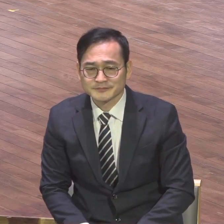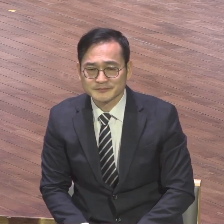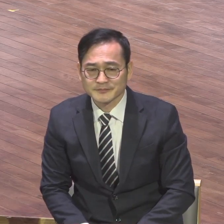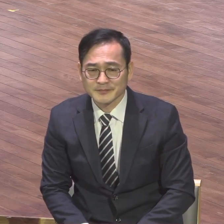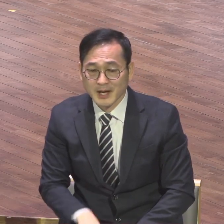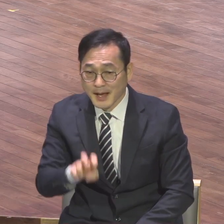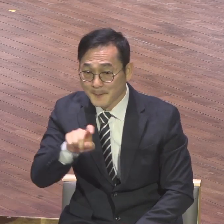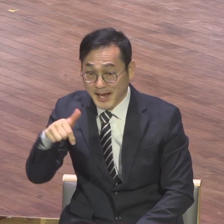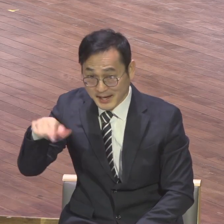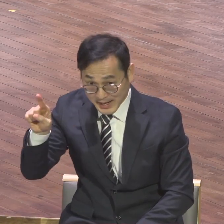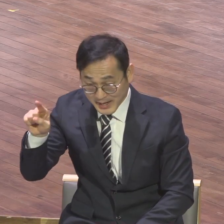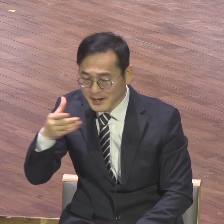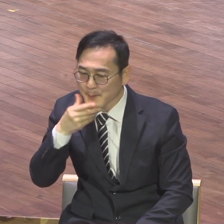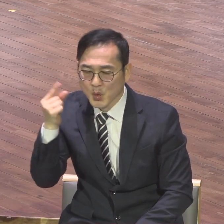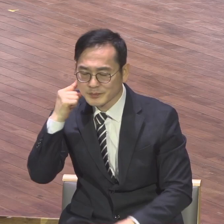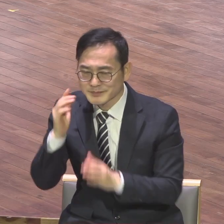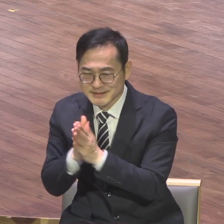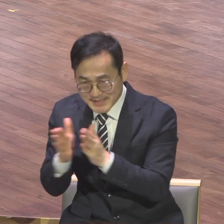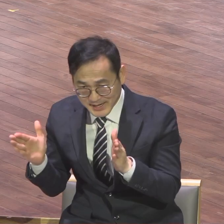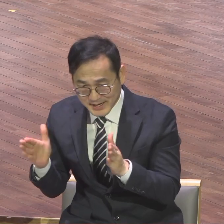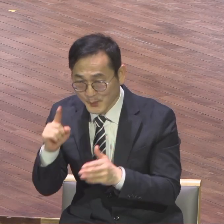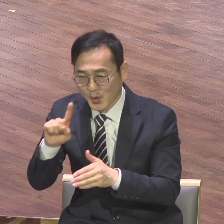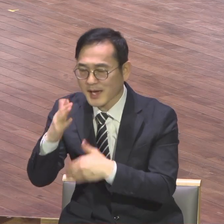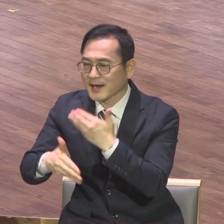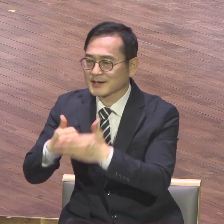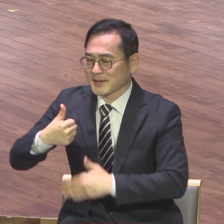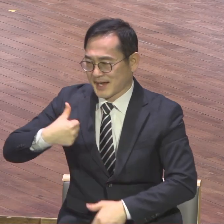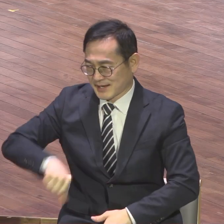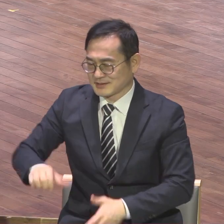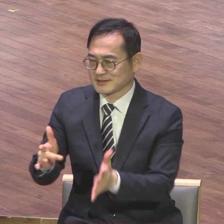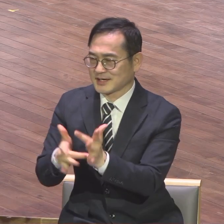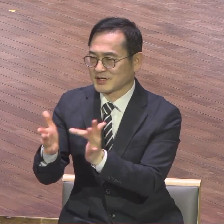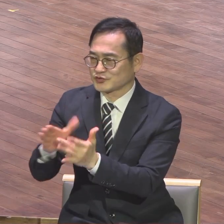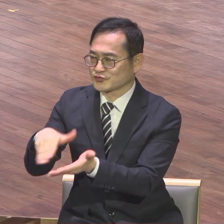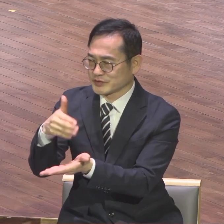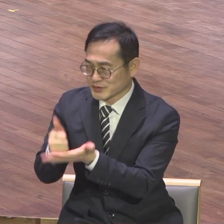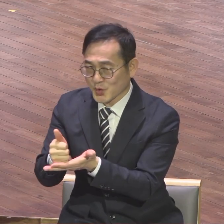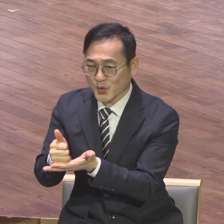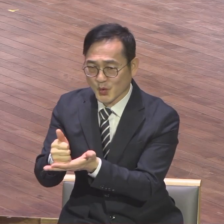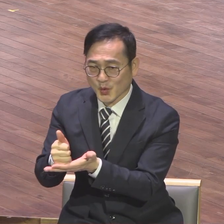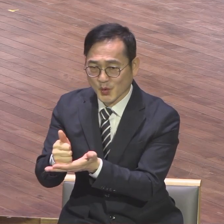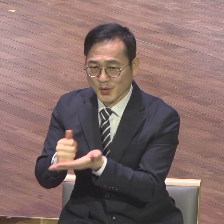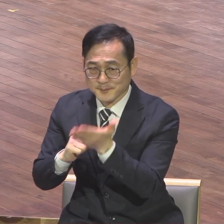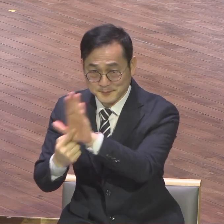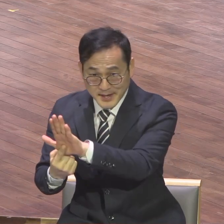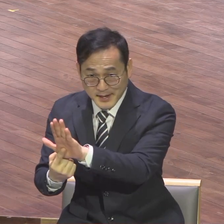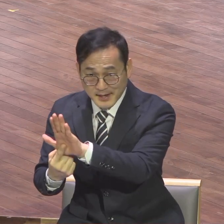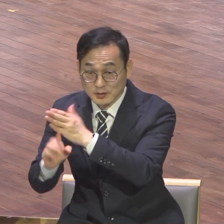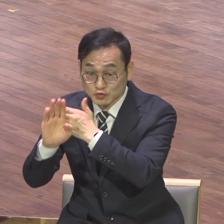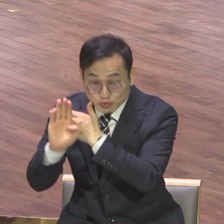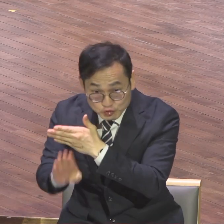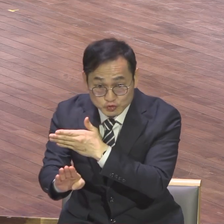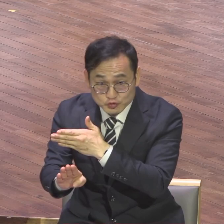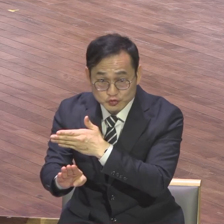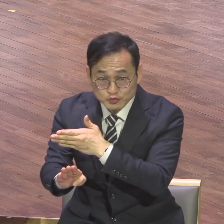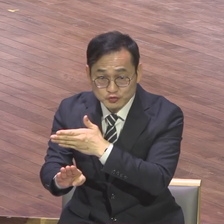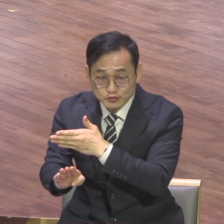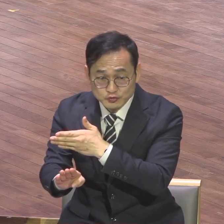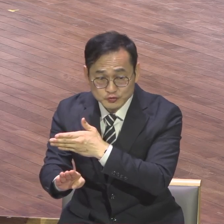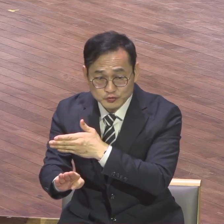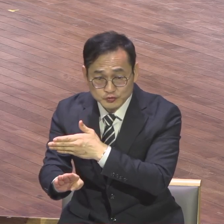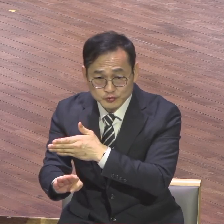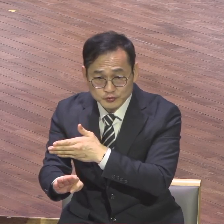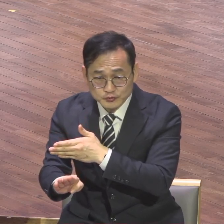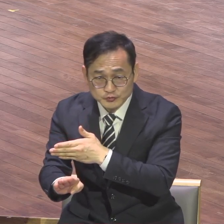마가는 복음의 시작이 하나님의 아들 예수 그리스도라는 사실을 선포한 이후에 바로